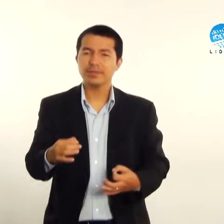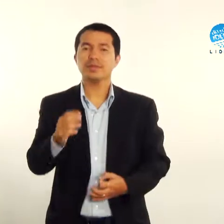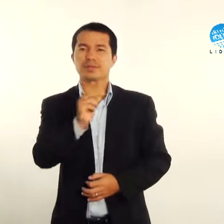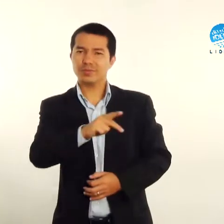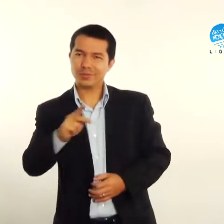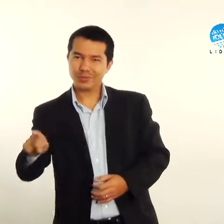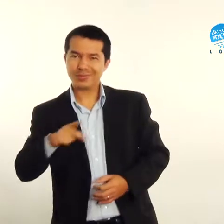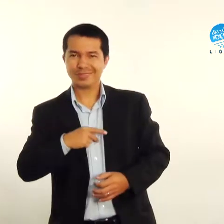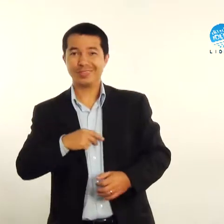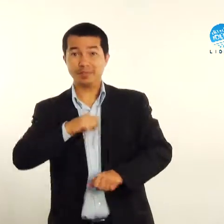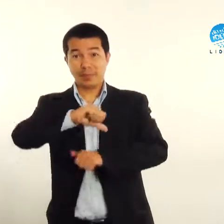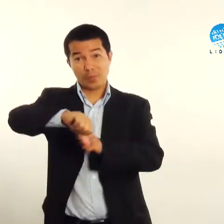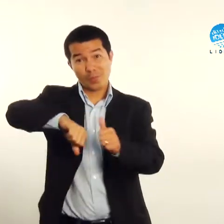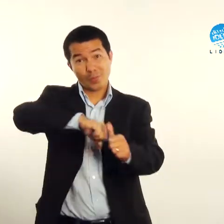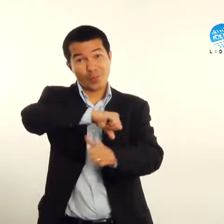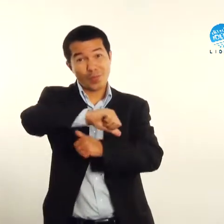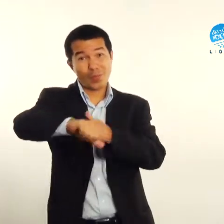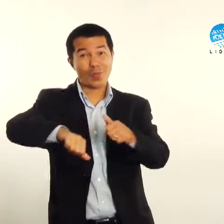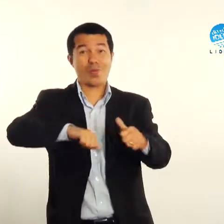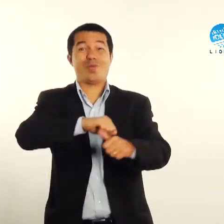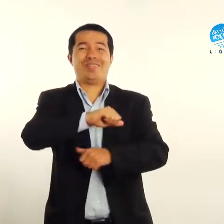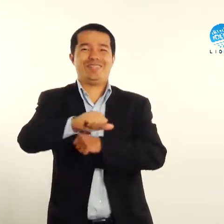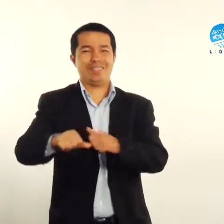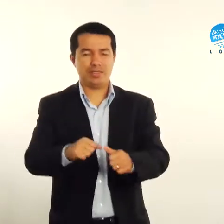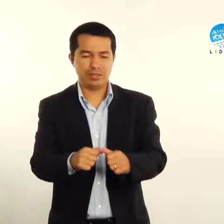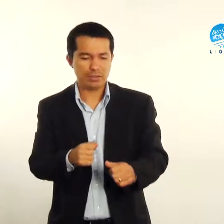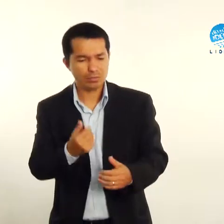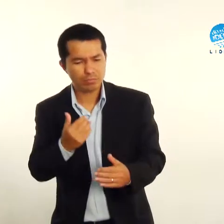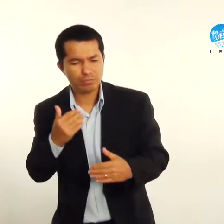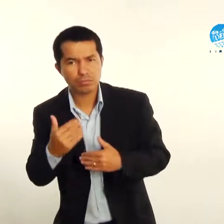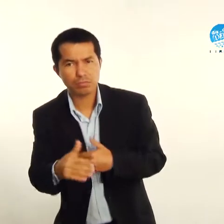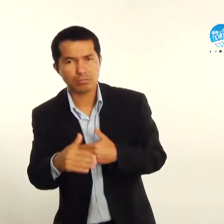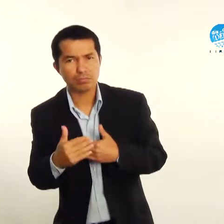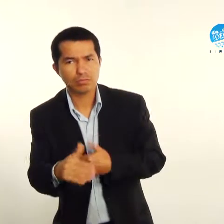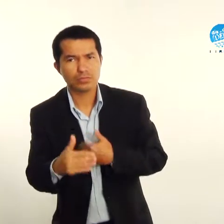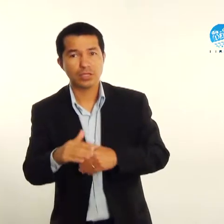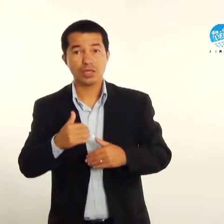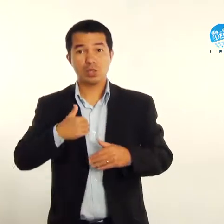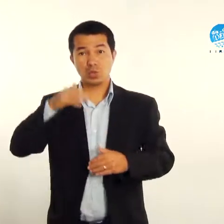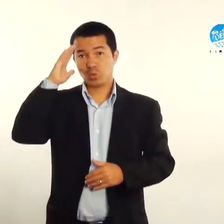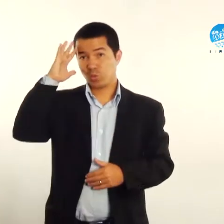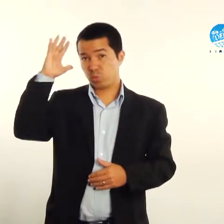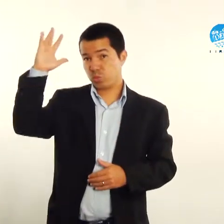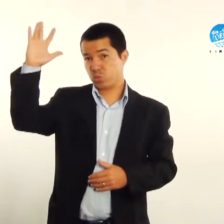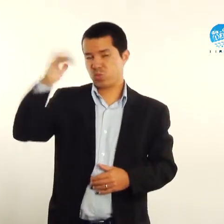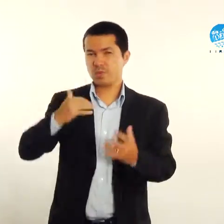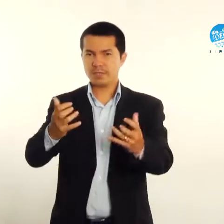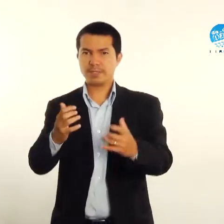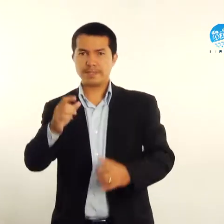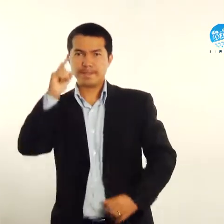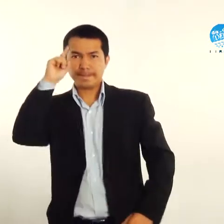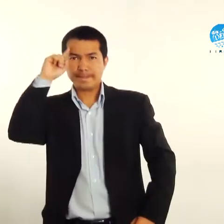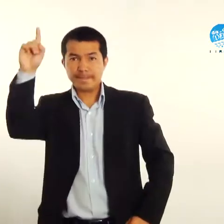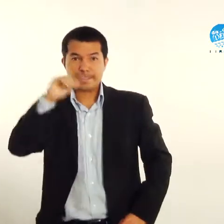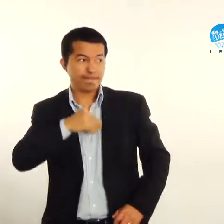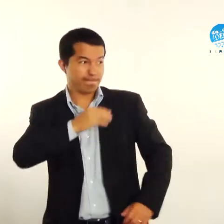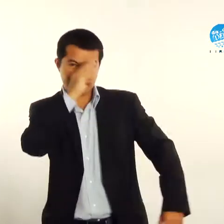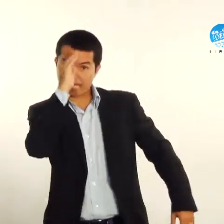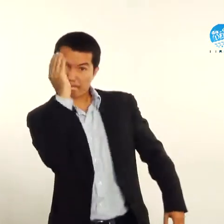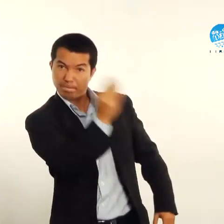de lição. E então eu ficava sonhando com o dia que eu ia passar do rapaz que era o primeiro da classe. Ele